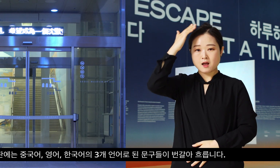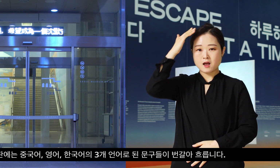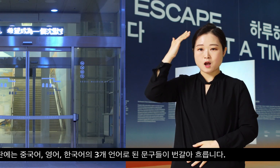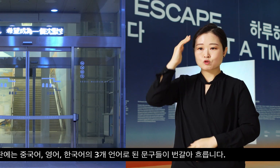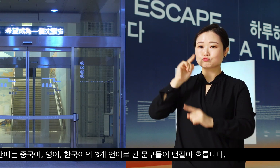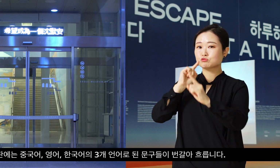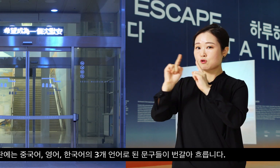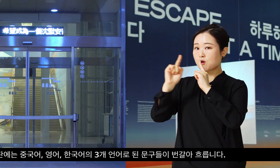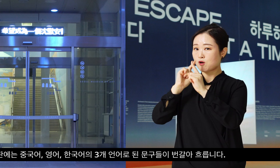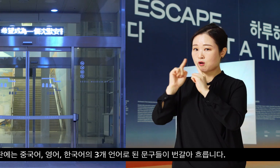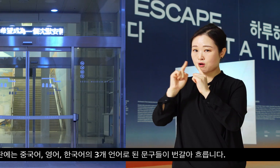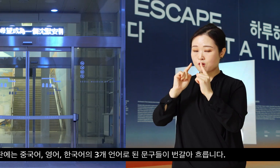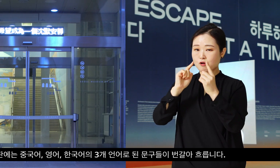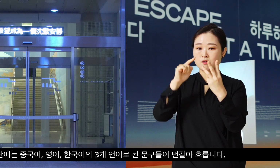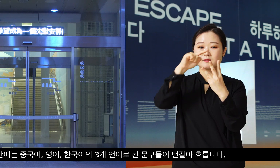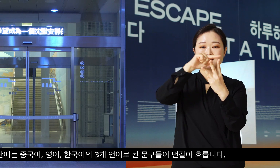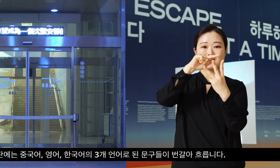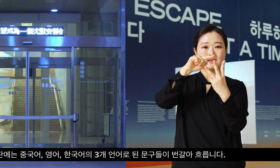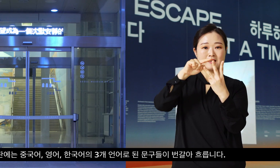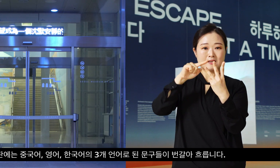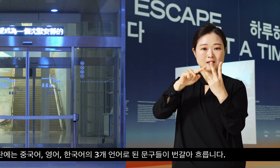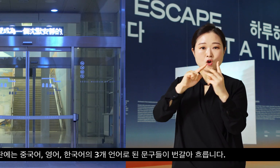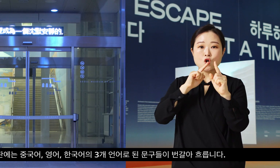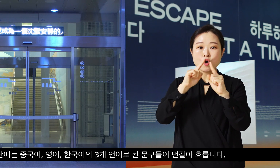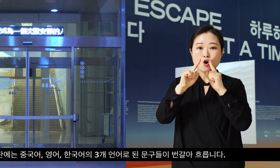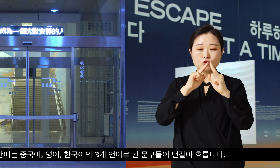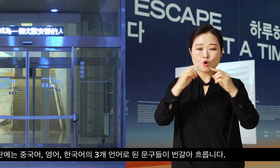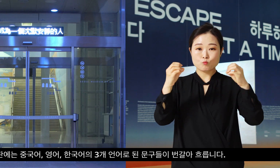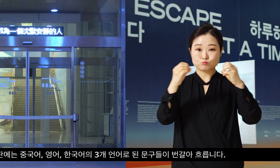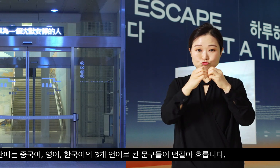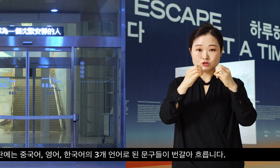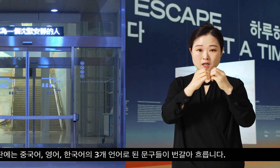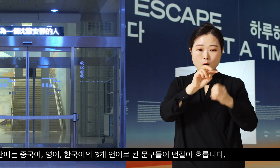한국어의 3개 언어로 된 문구들이 번갈아 흐릅니다.